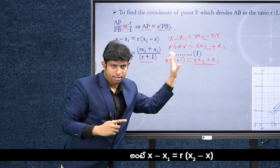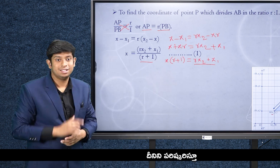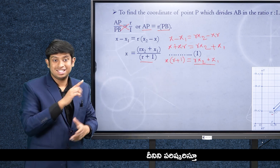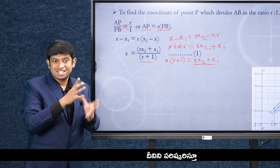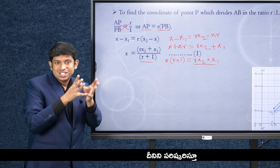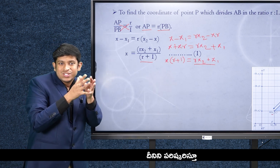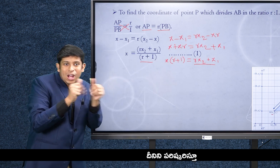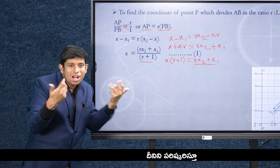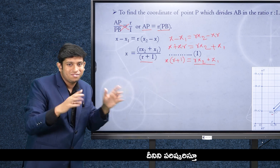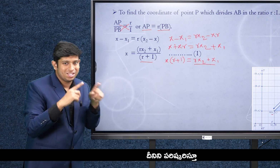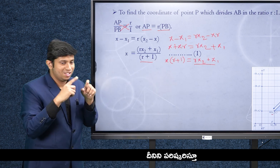దీన్ని